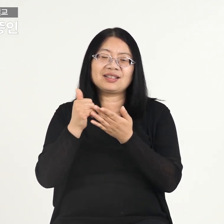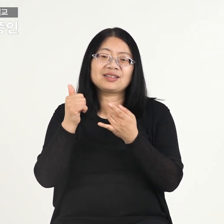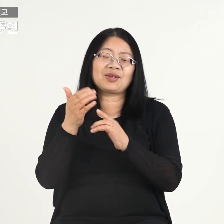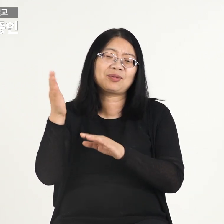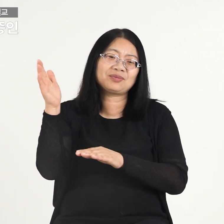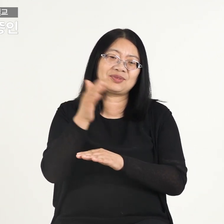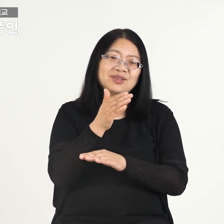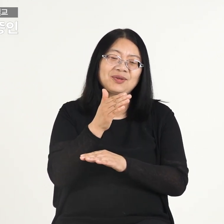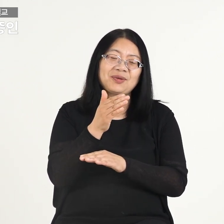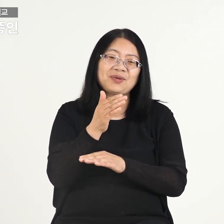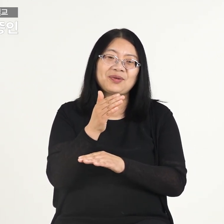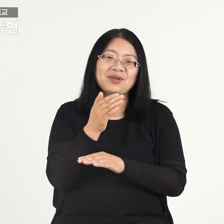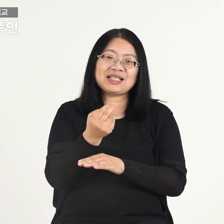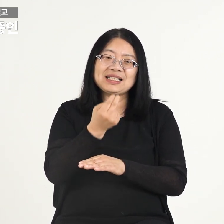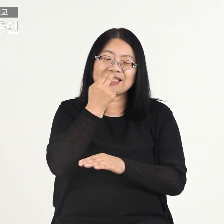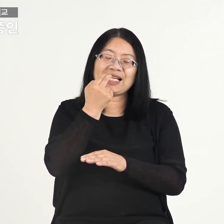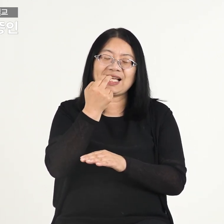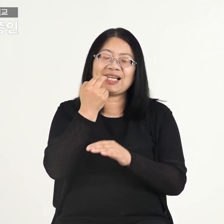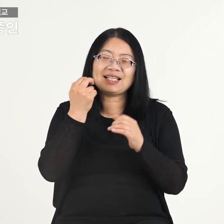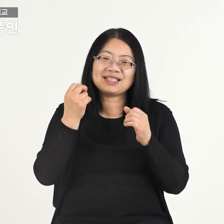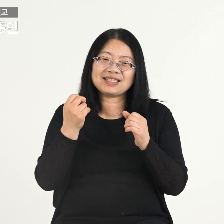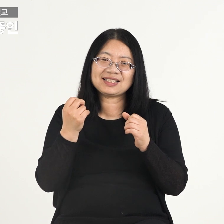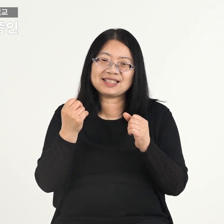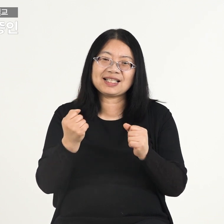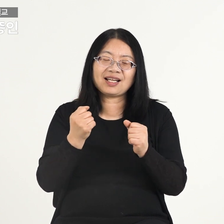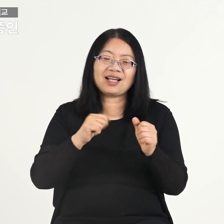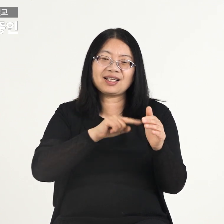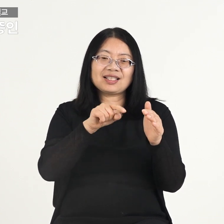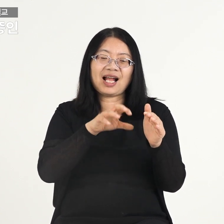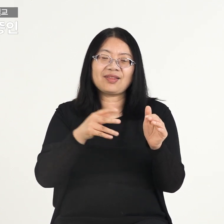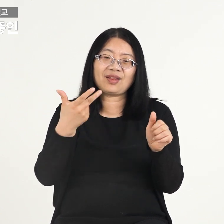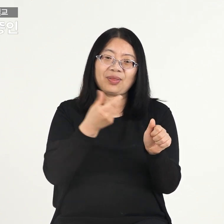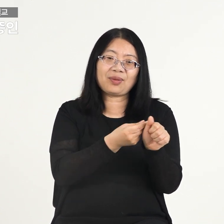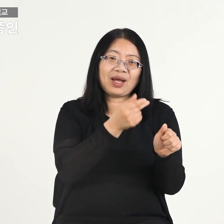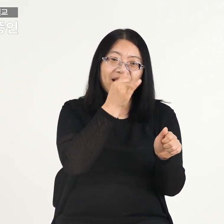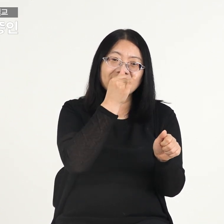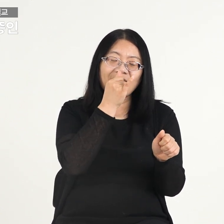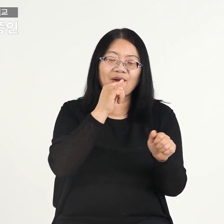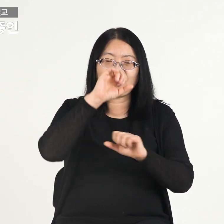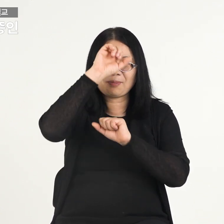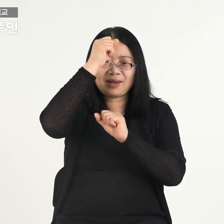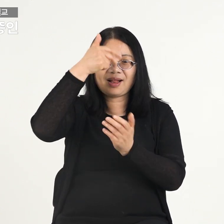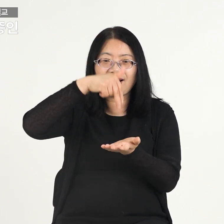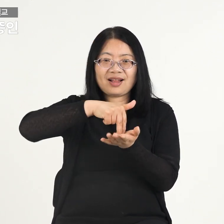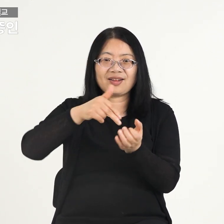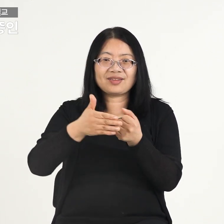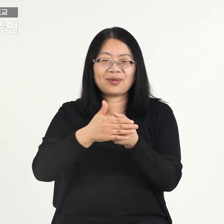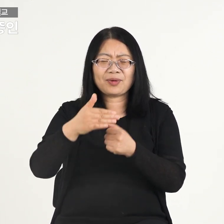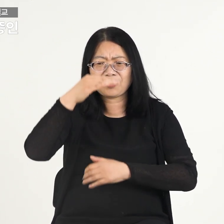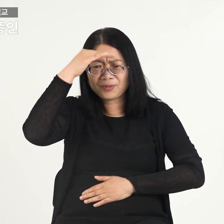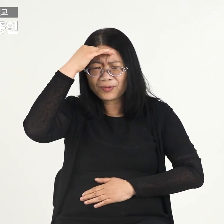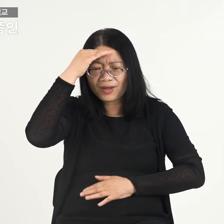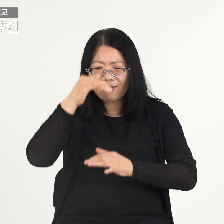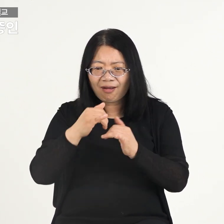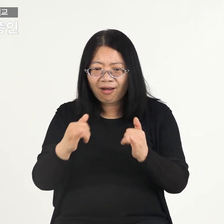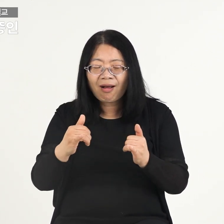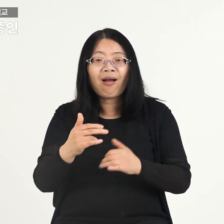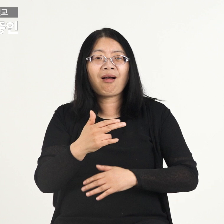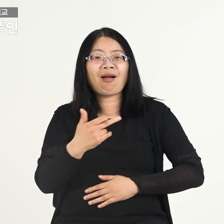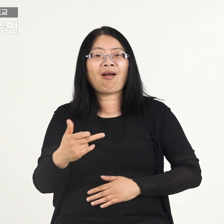하나님께로부터 생기가 그들 속에 들어가매 그들이 발로 일어서니 구경하는 자들이